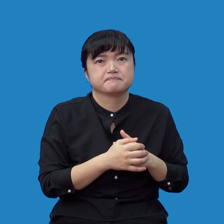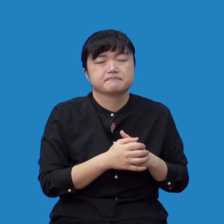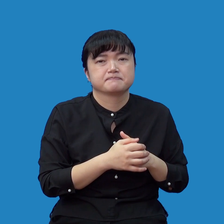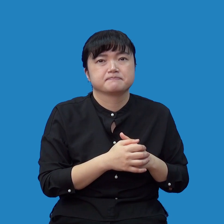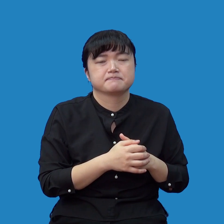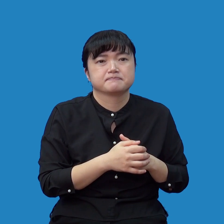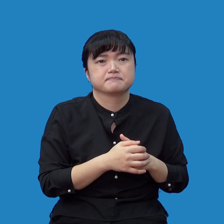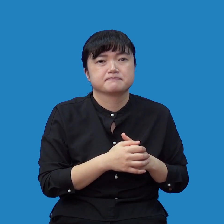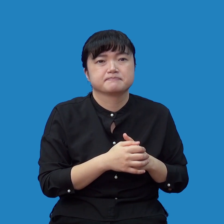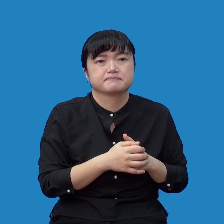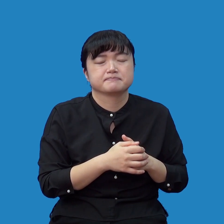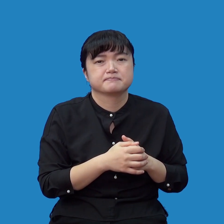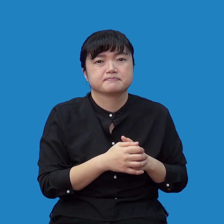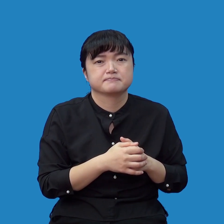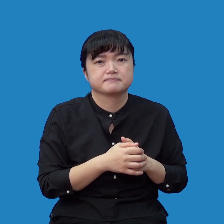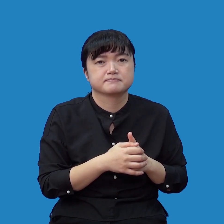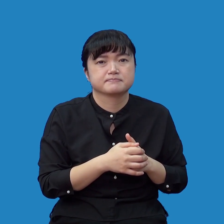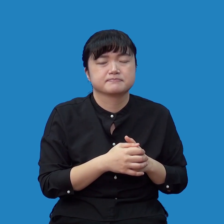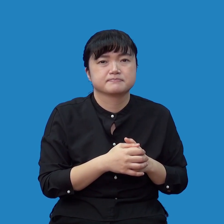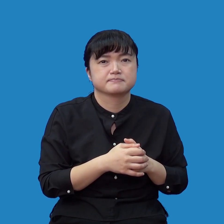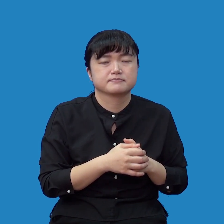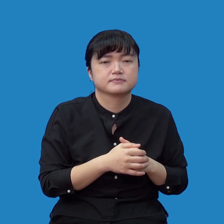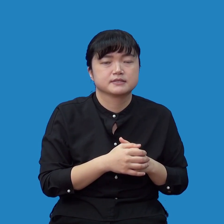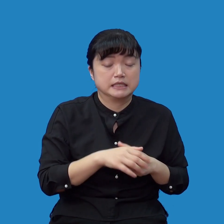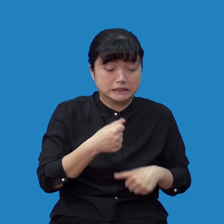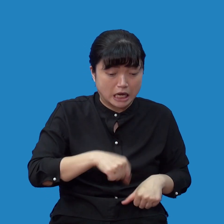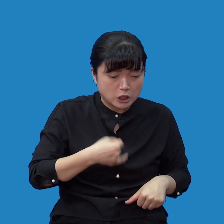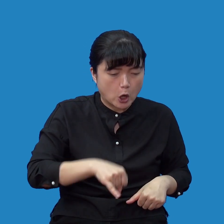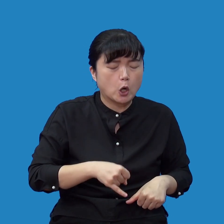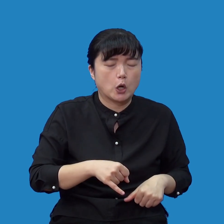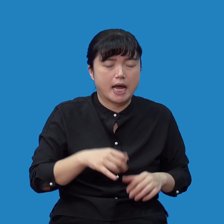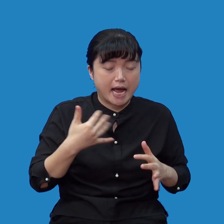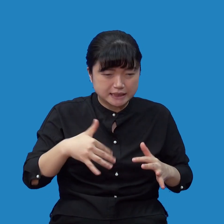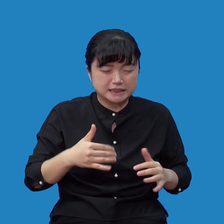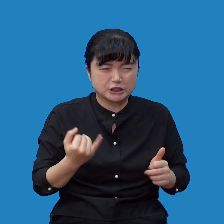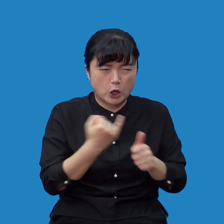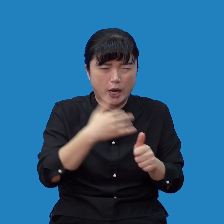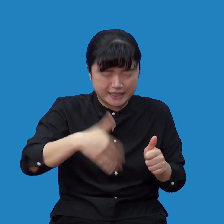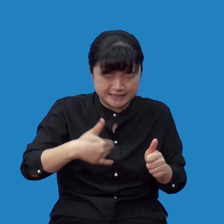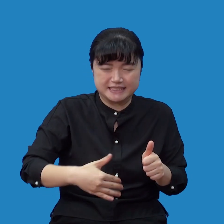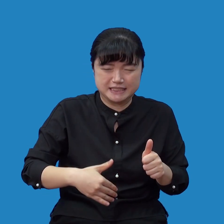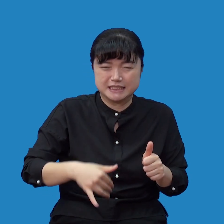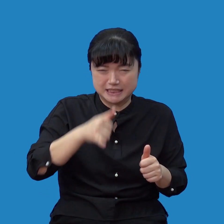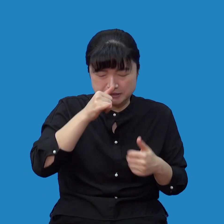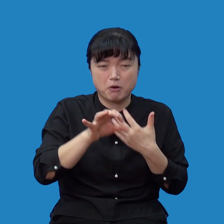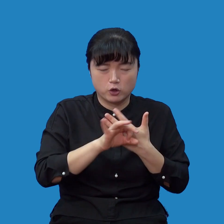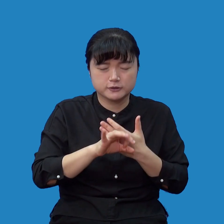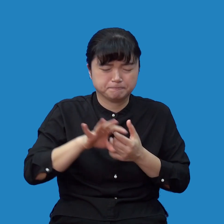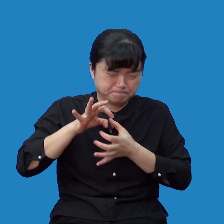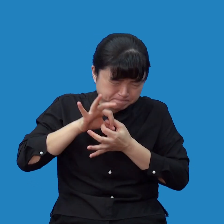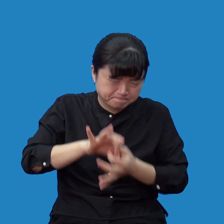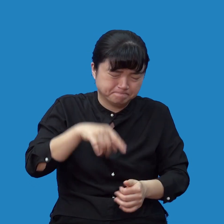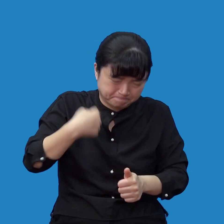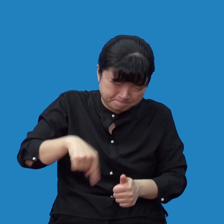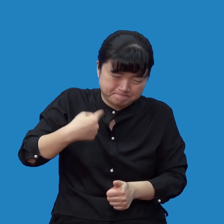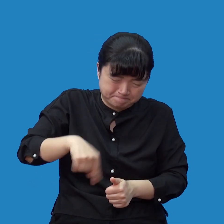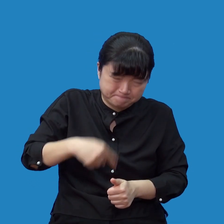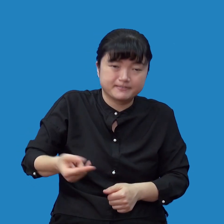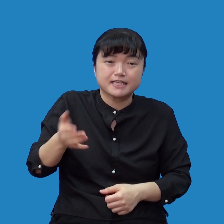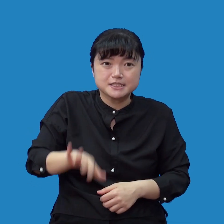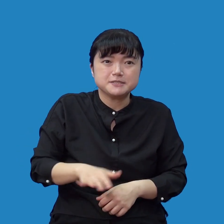그러므로 우리 자녀들을 아직 품에 품고 있으신 분들은 당연히 부지런하게 가르쳐야 되지만